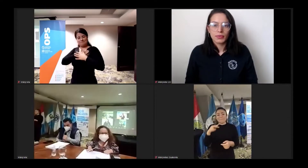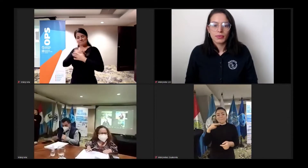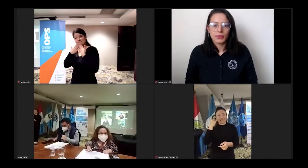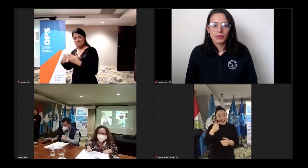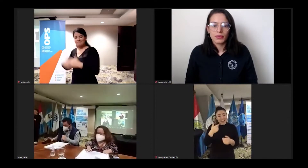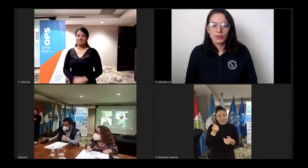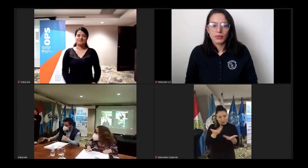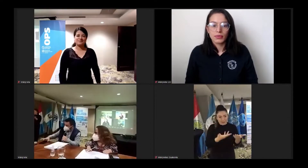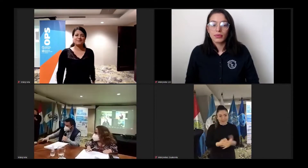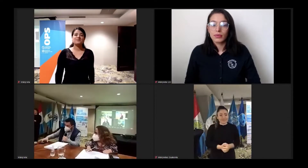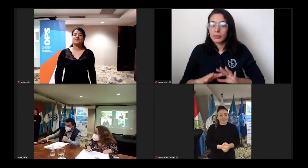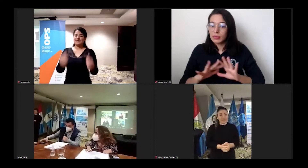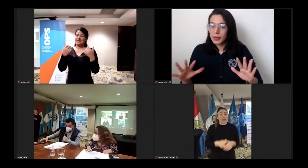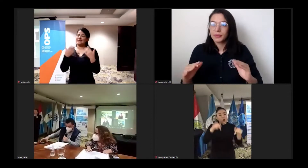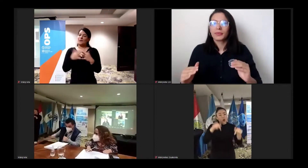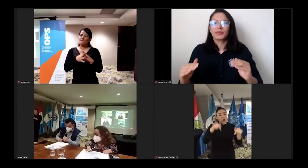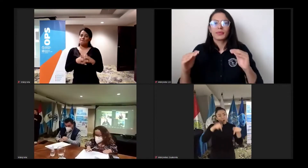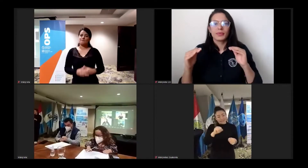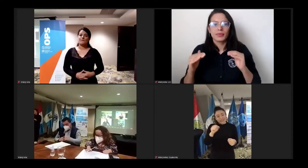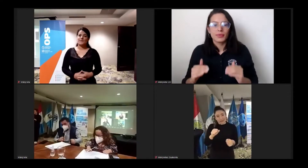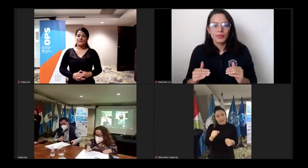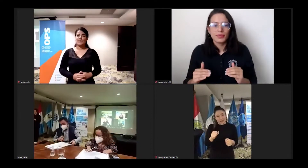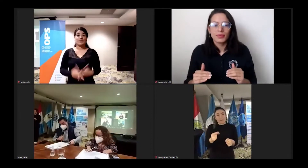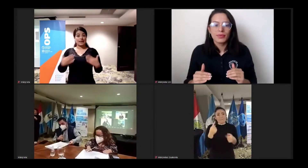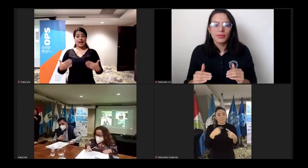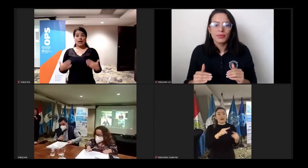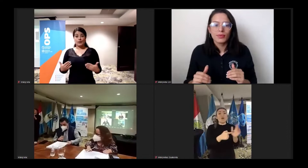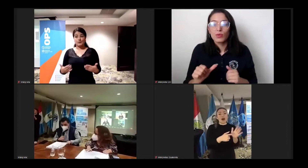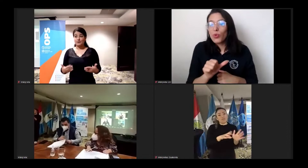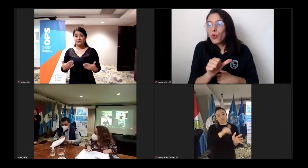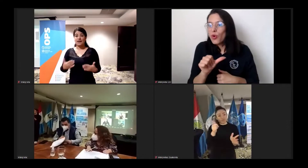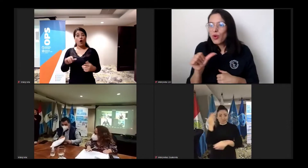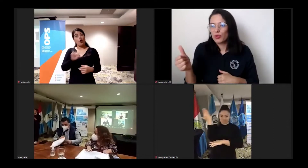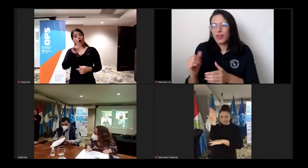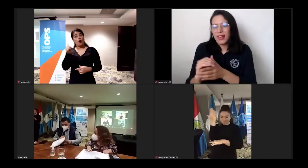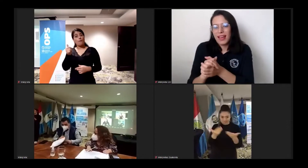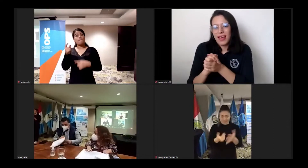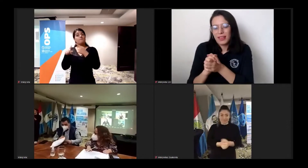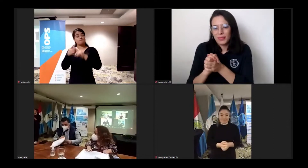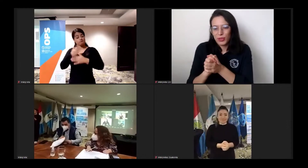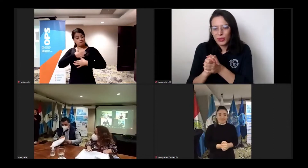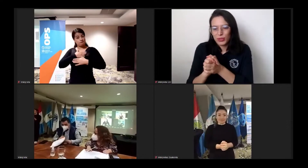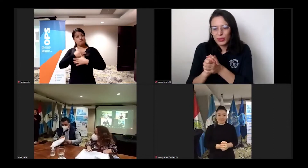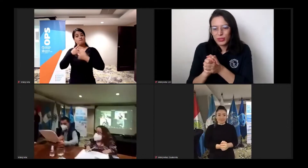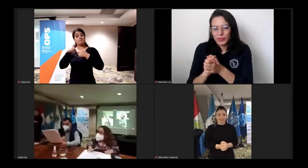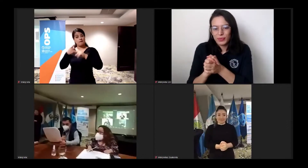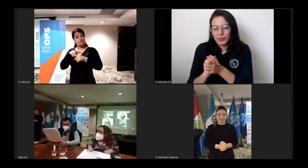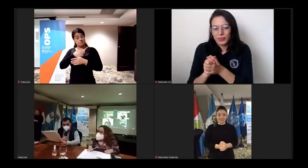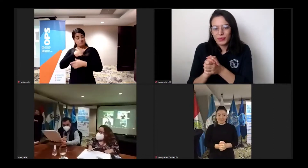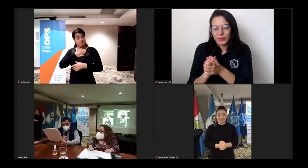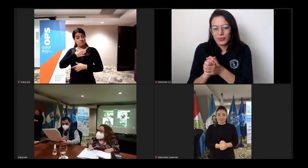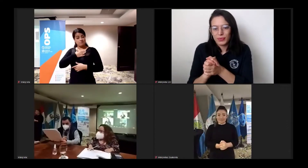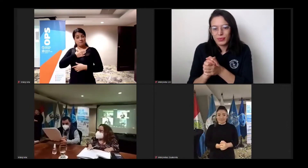Gracias. Ahora sí vamos a coger a otro amigo. El pensionista